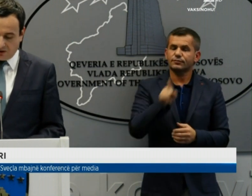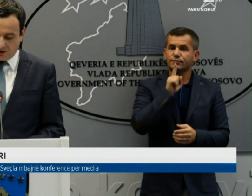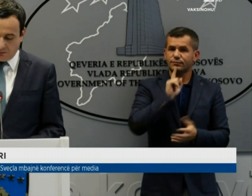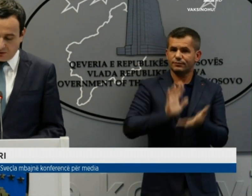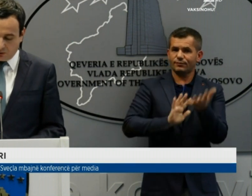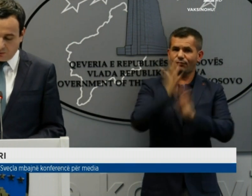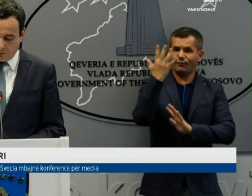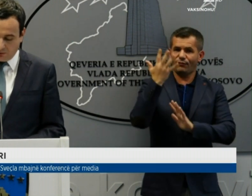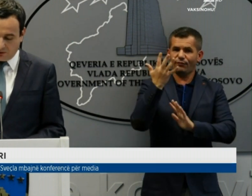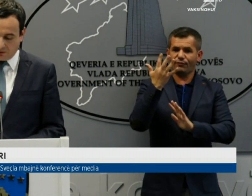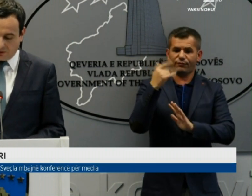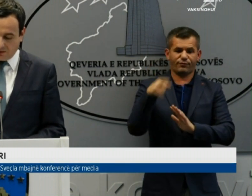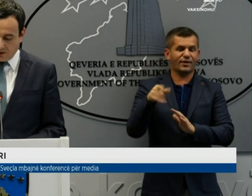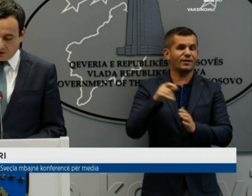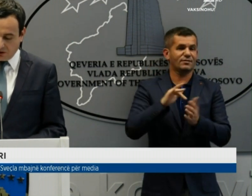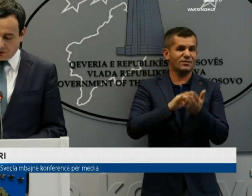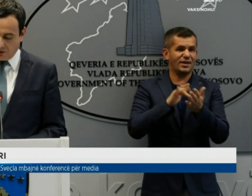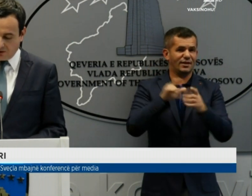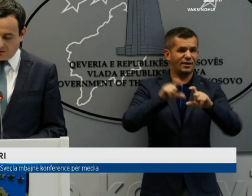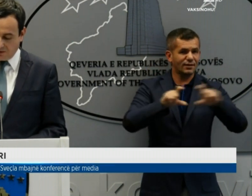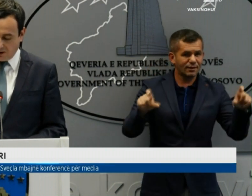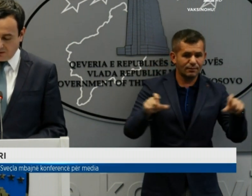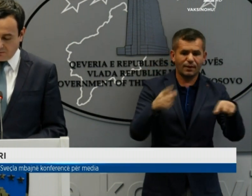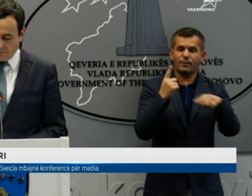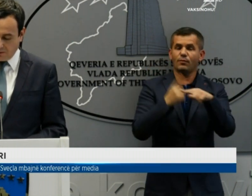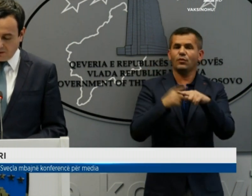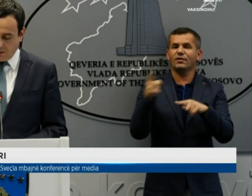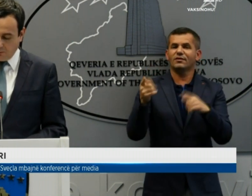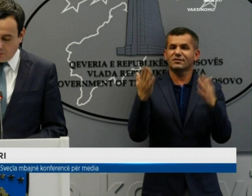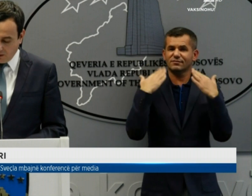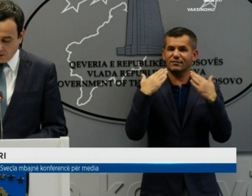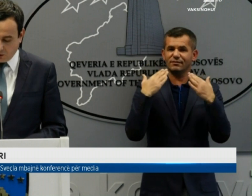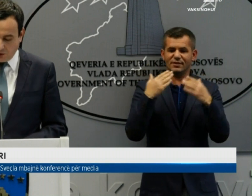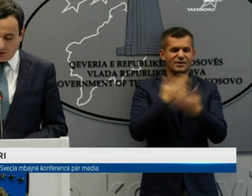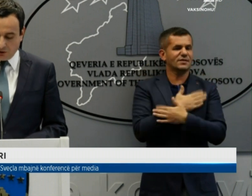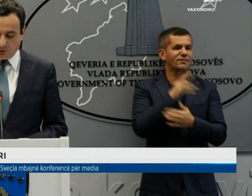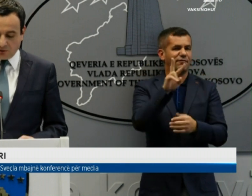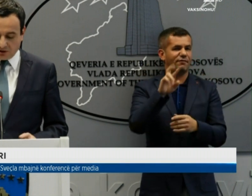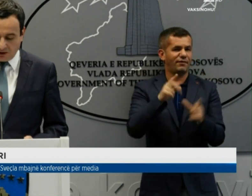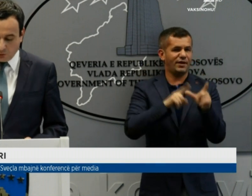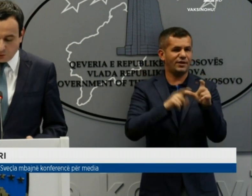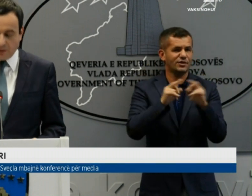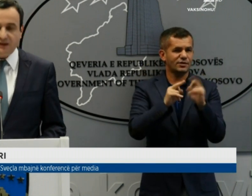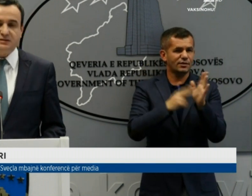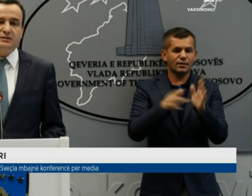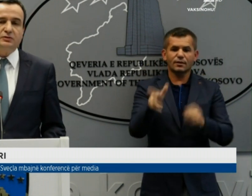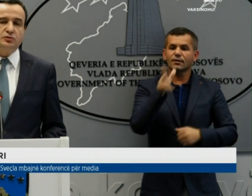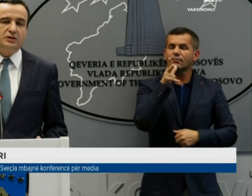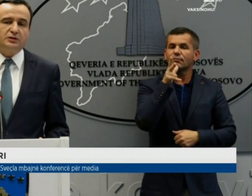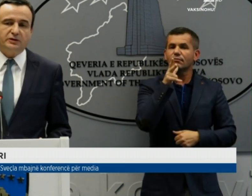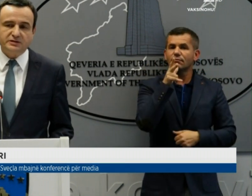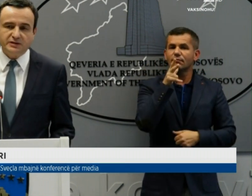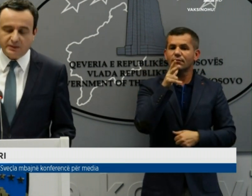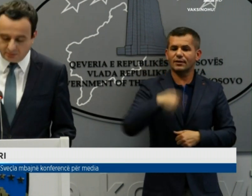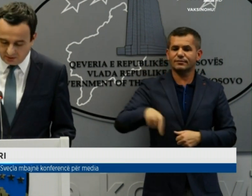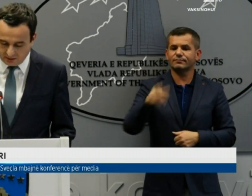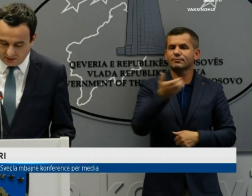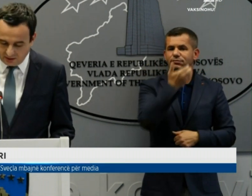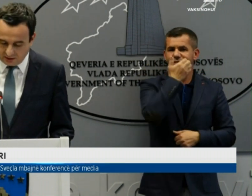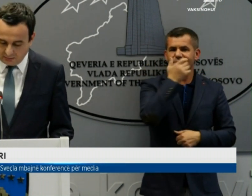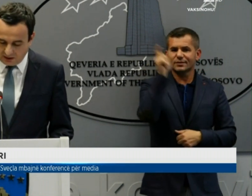qendrën e regjistrimit në Zubin Potok dhe deshën njësoj edhe në Zveçan, pikrisht donin që të mos kenë ku të pajisen qytetarët